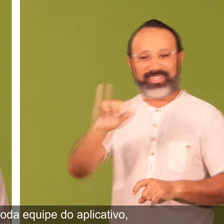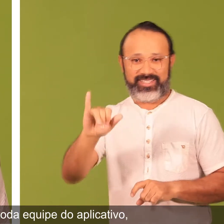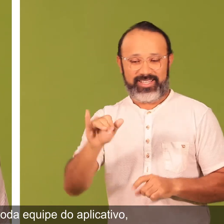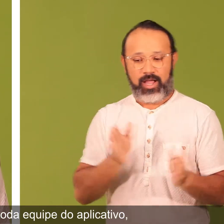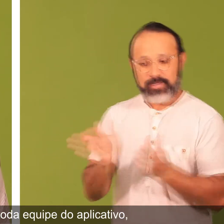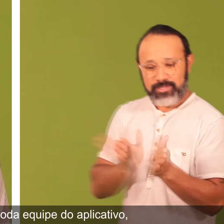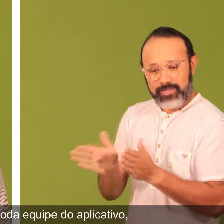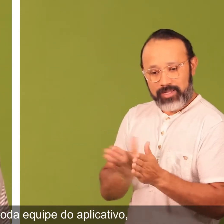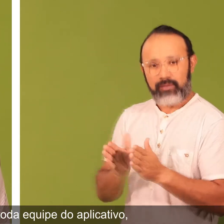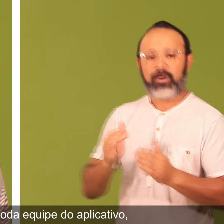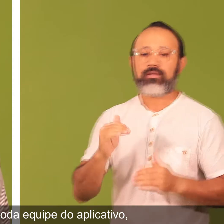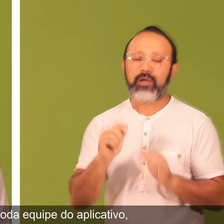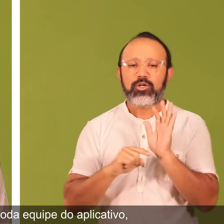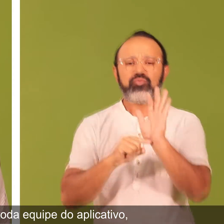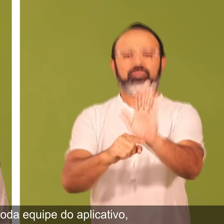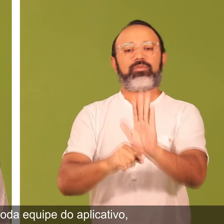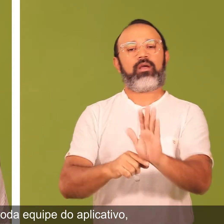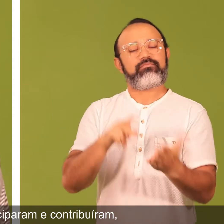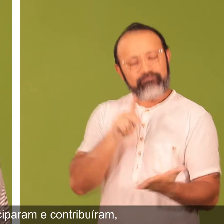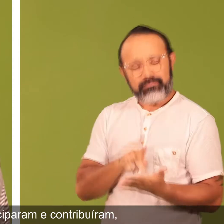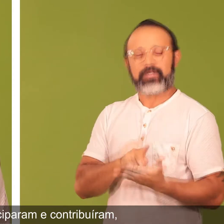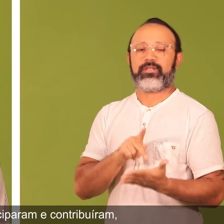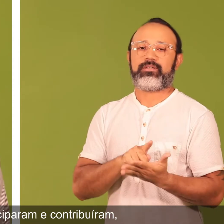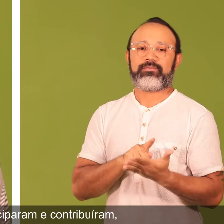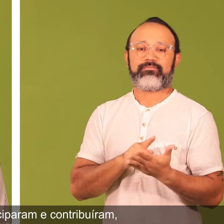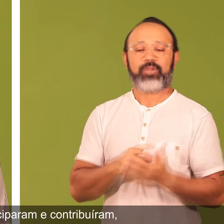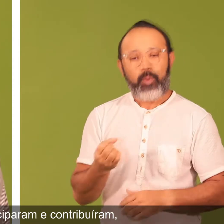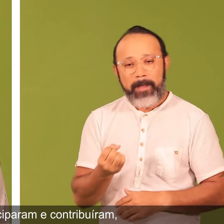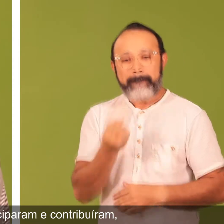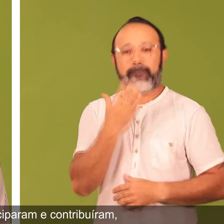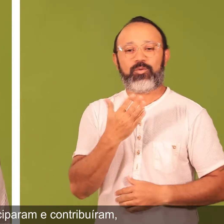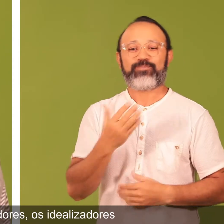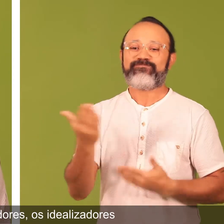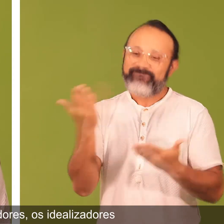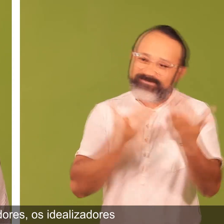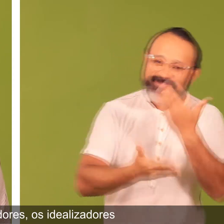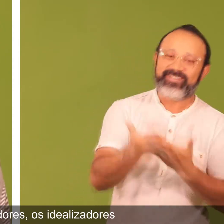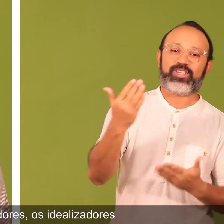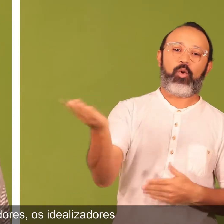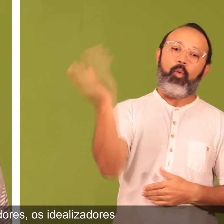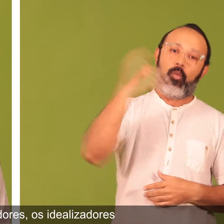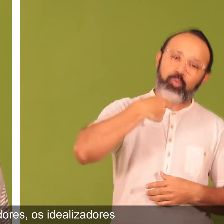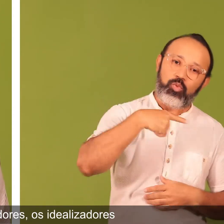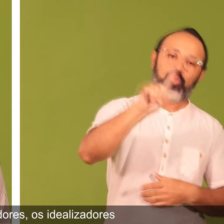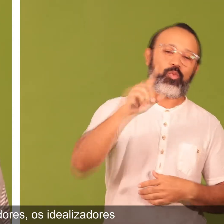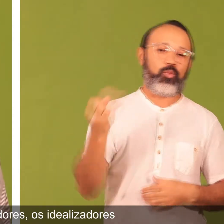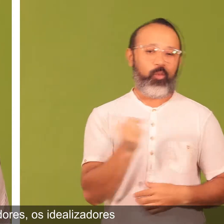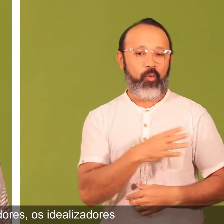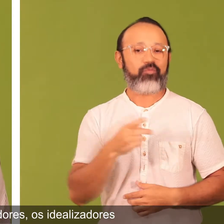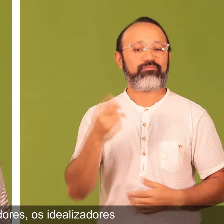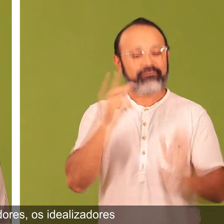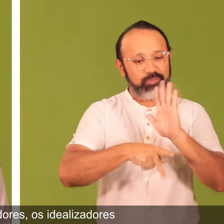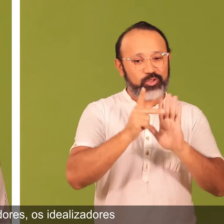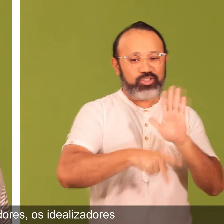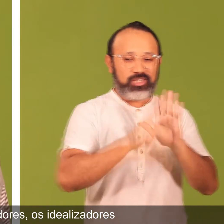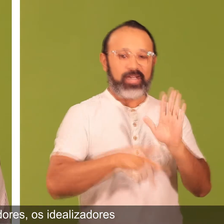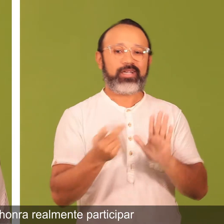parabéns pela equipe do do aplicativo é todos que participaram e contribuíram né desenvolvedores